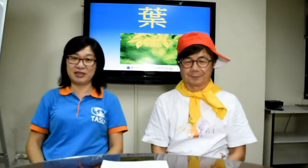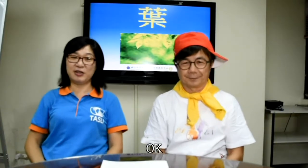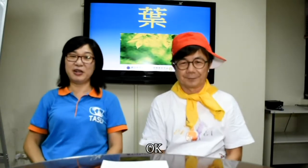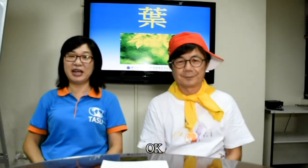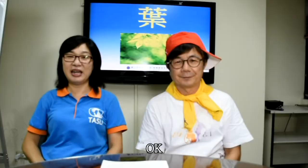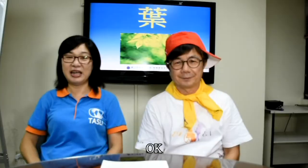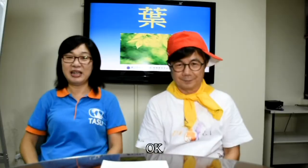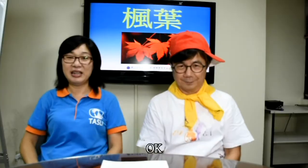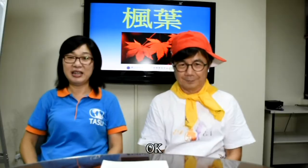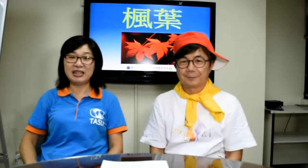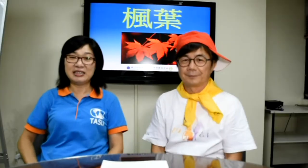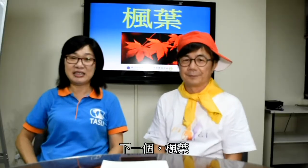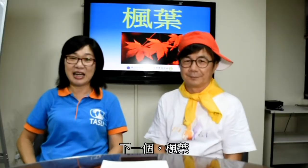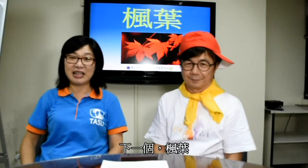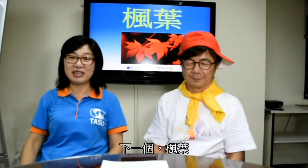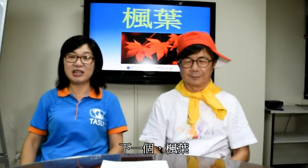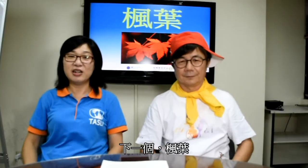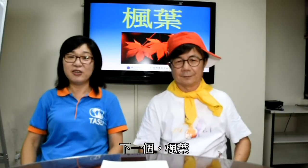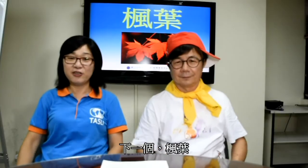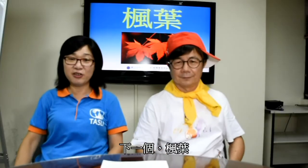OK， 下一个，枫叶。